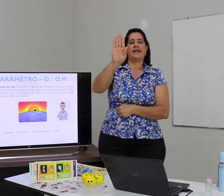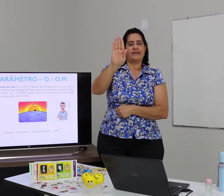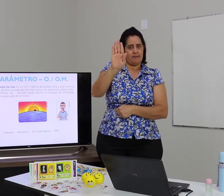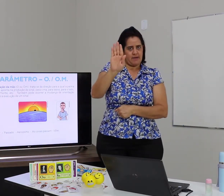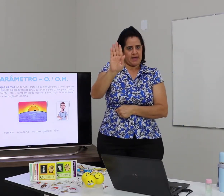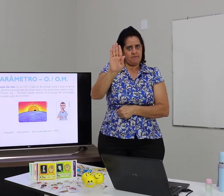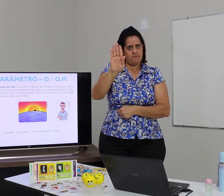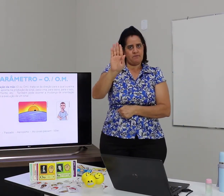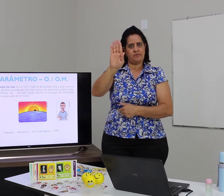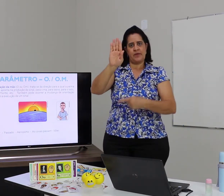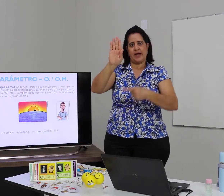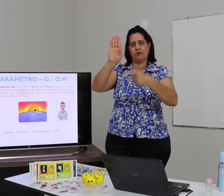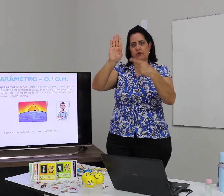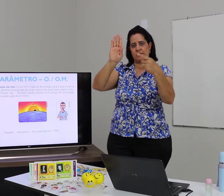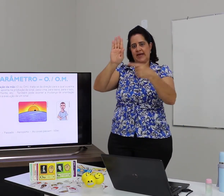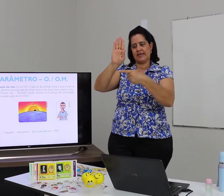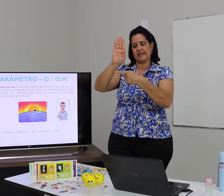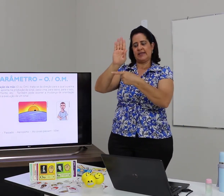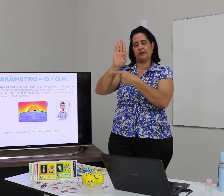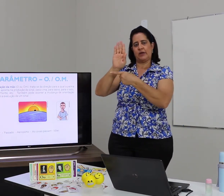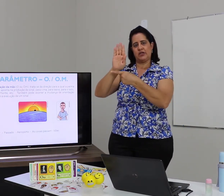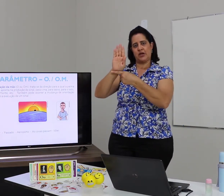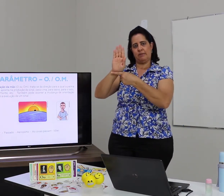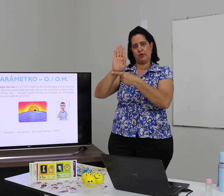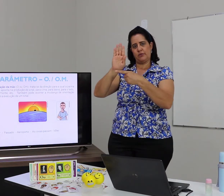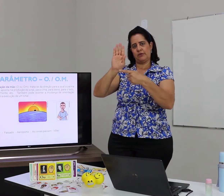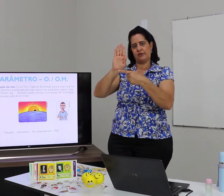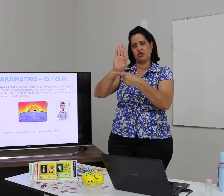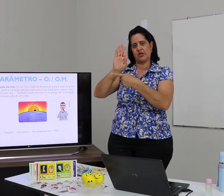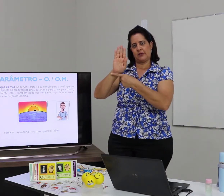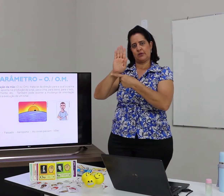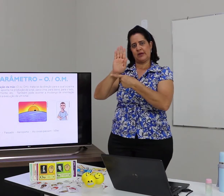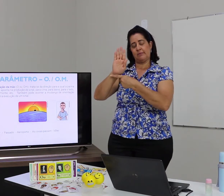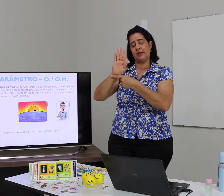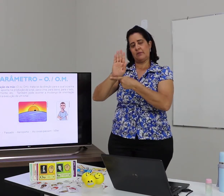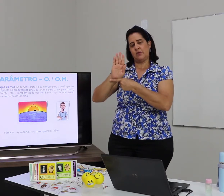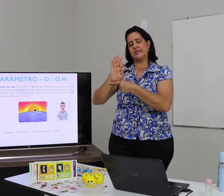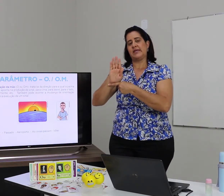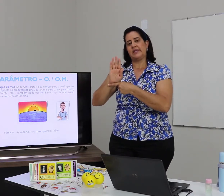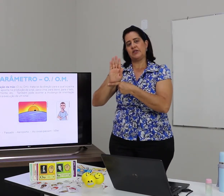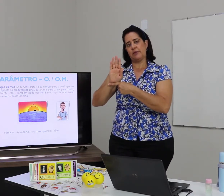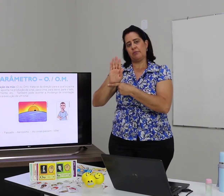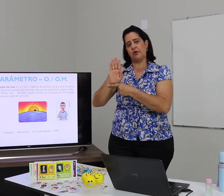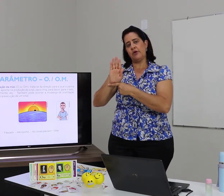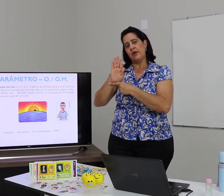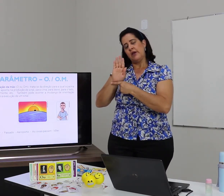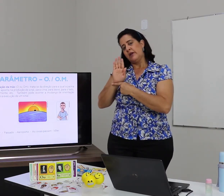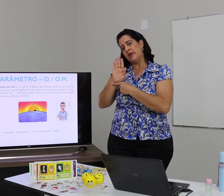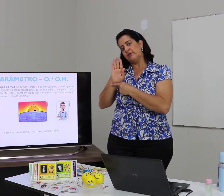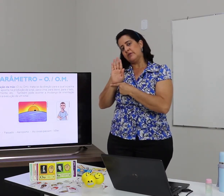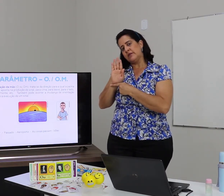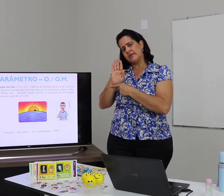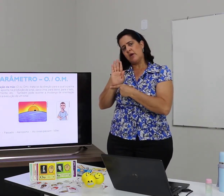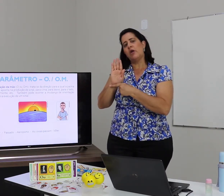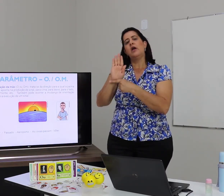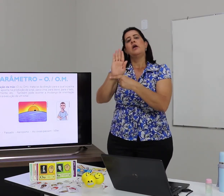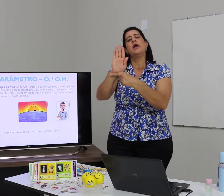letra B. Aí eu vou usar esse dedo aqui de apoio, o dedo indicador da mão esquerda de apoio, e eu vou dizer assim, olha, eu